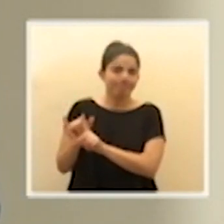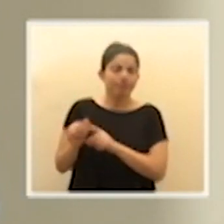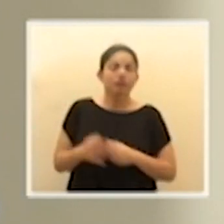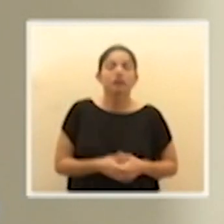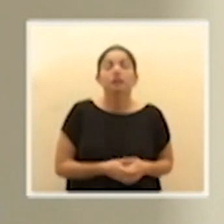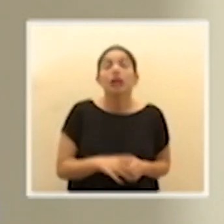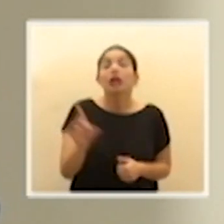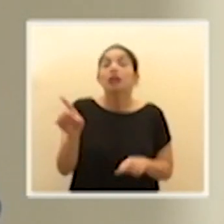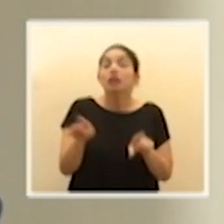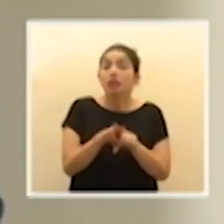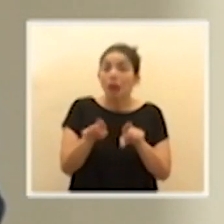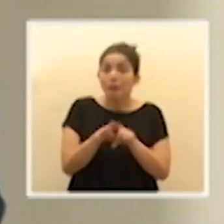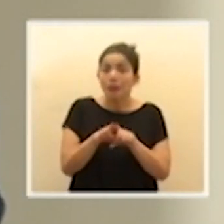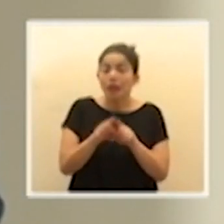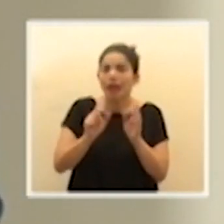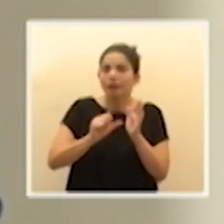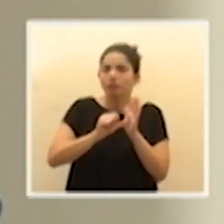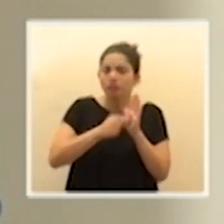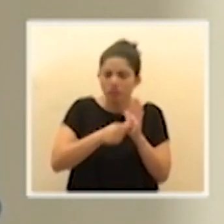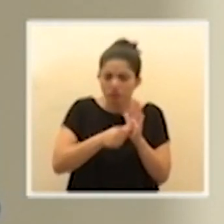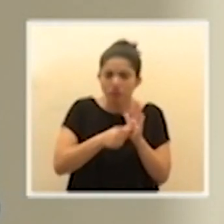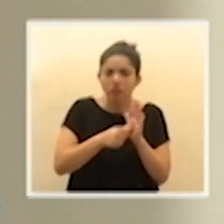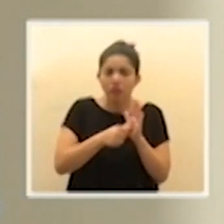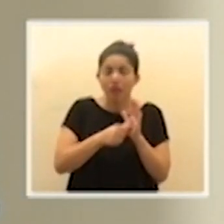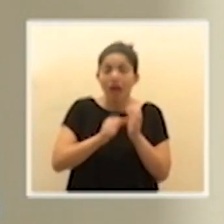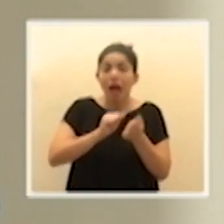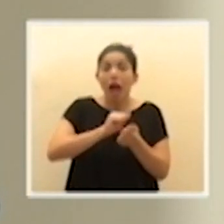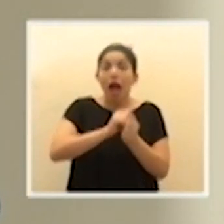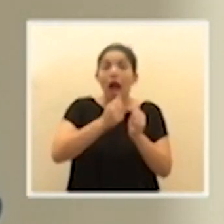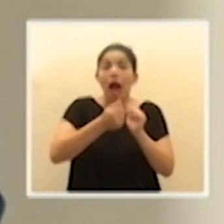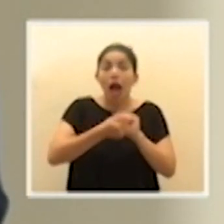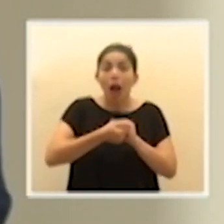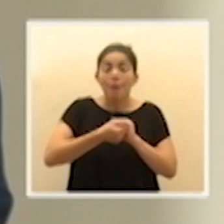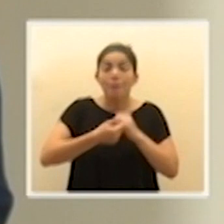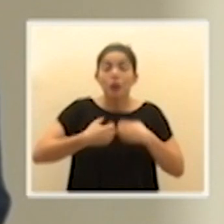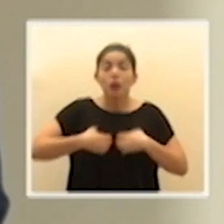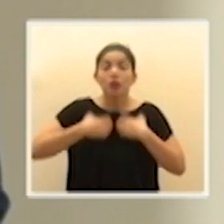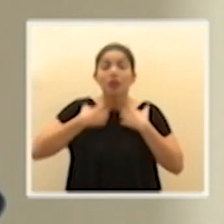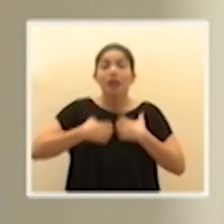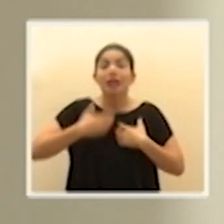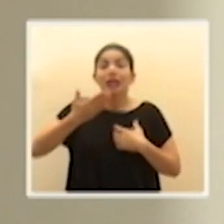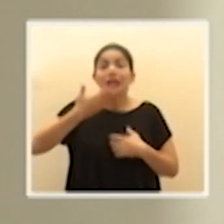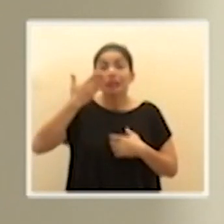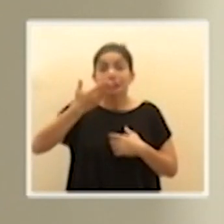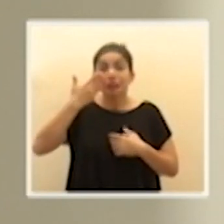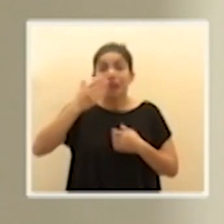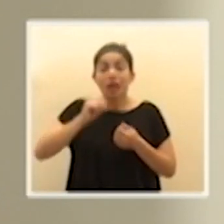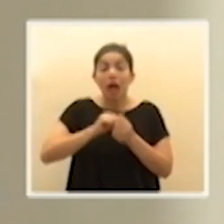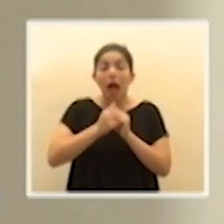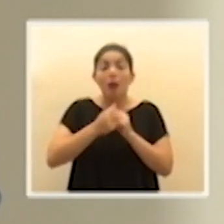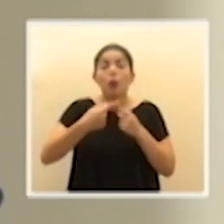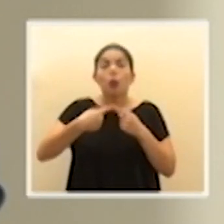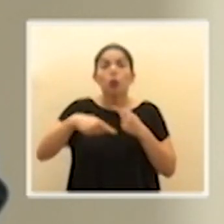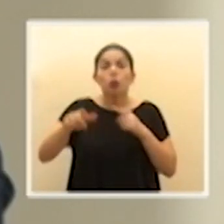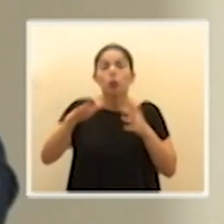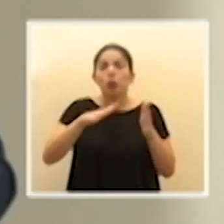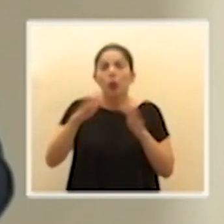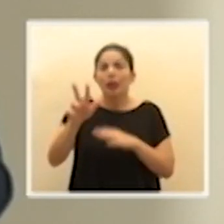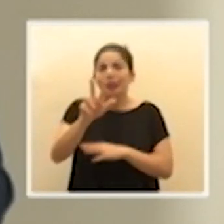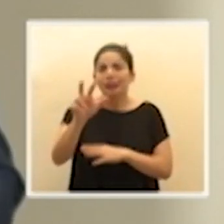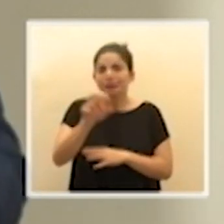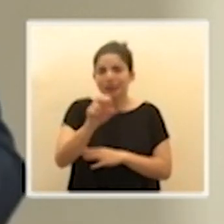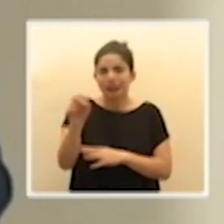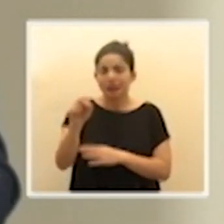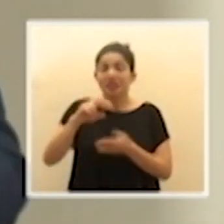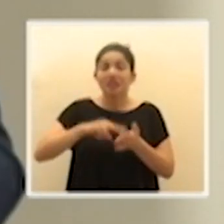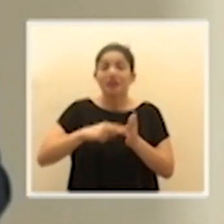También se resalta que el recambio de las vías respiratorias puede durar hasta 3 meses. Entonces,